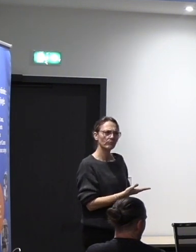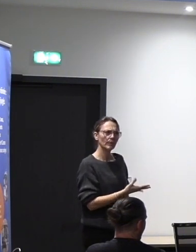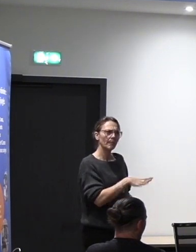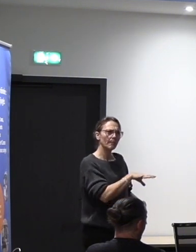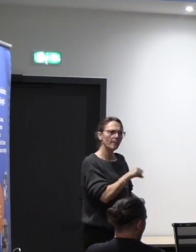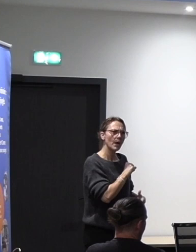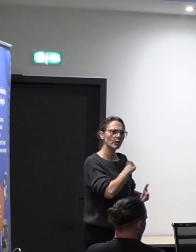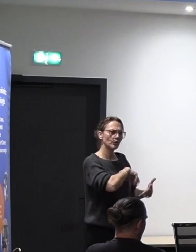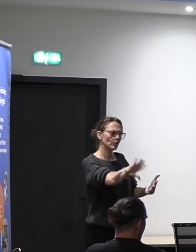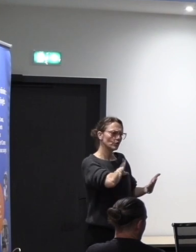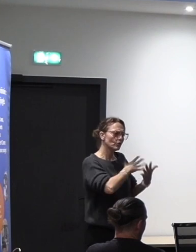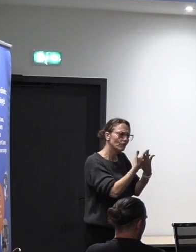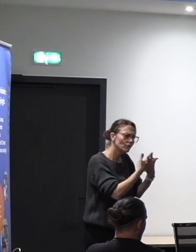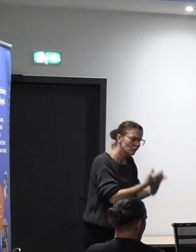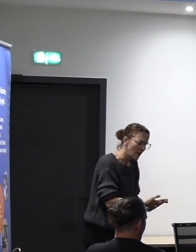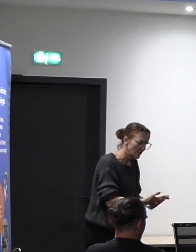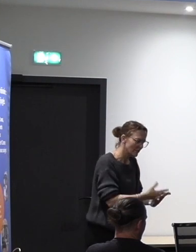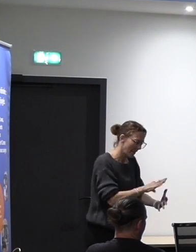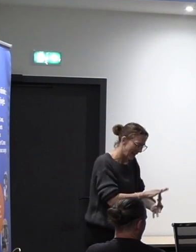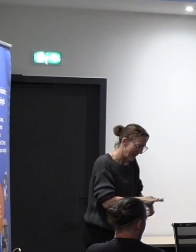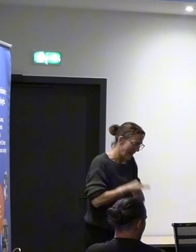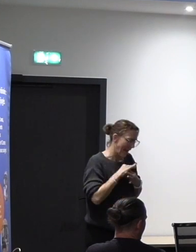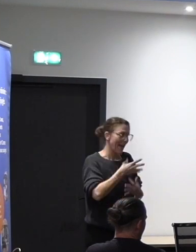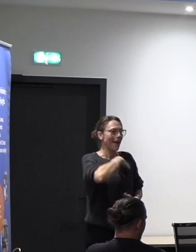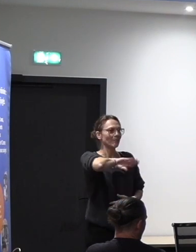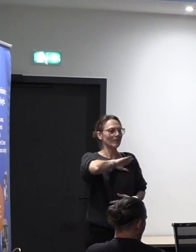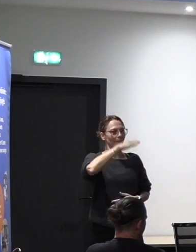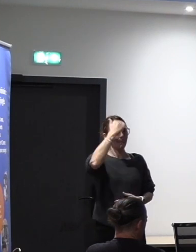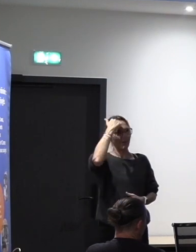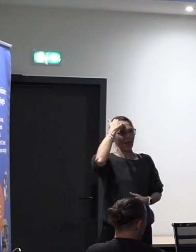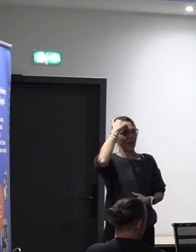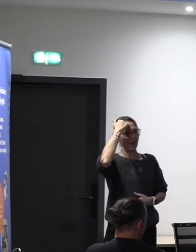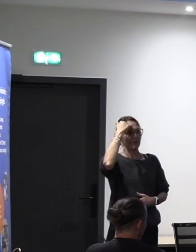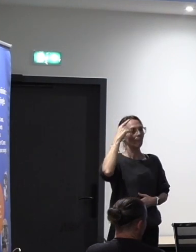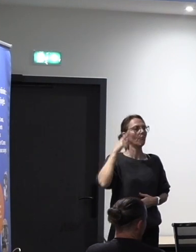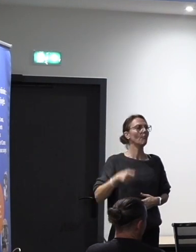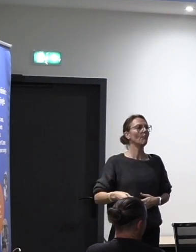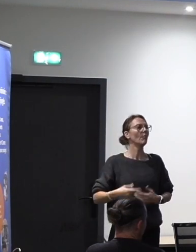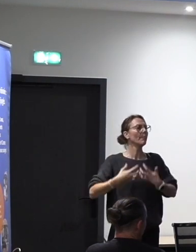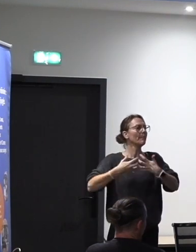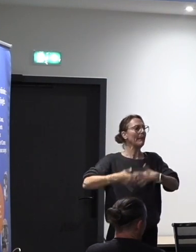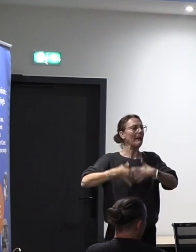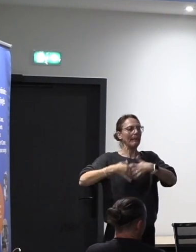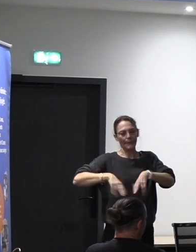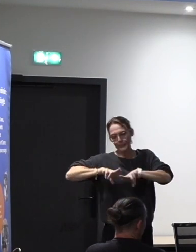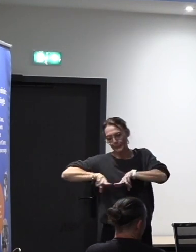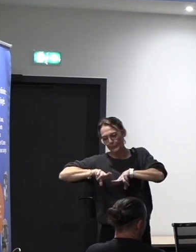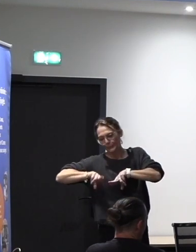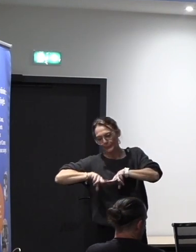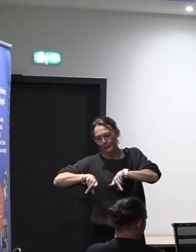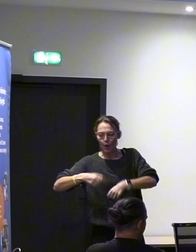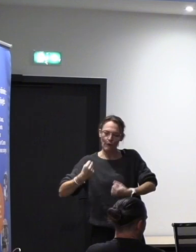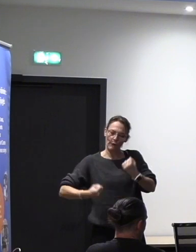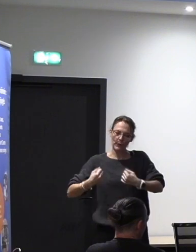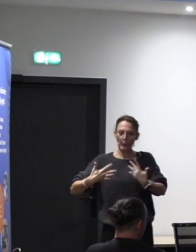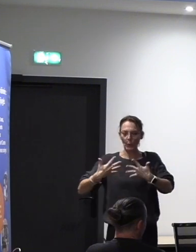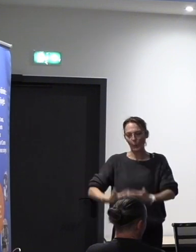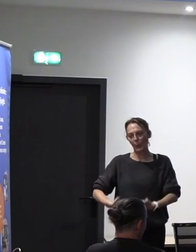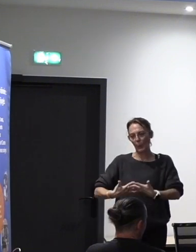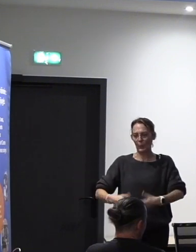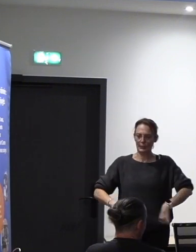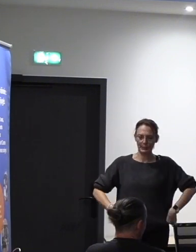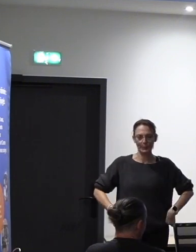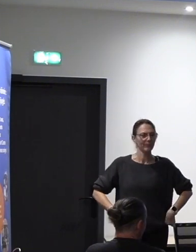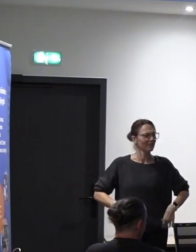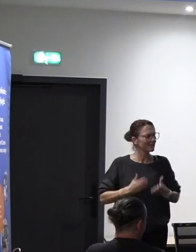charge, ça engage ma responsabilité morale, ce que fait rarement le mécanicien qui dit cette petite voiture, quand même, elle est très lourde. Hein. Ça